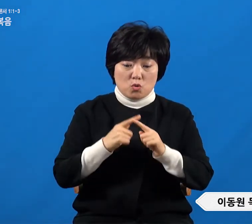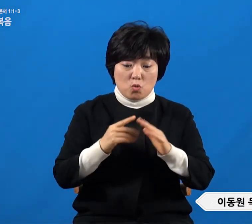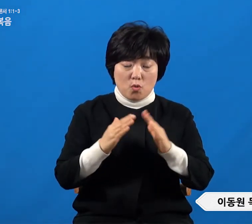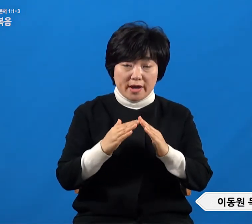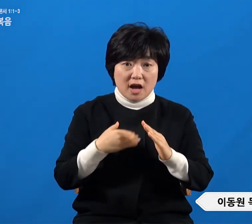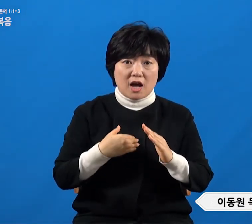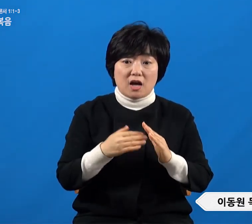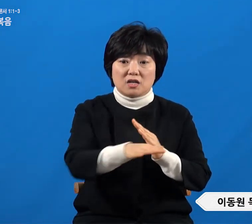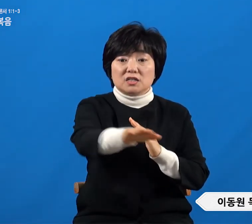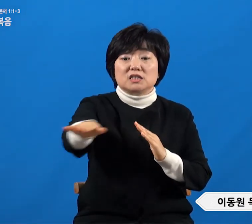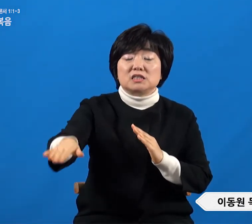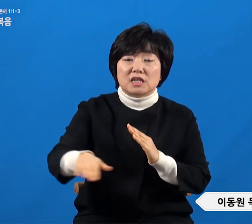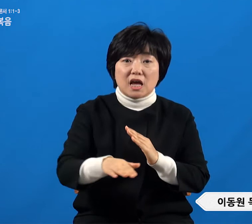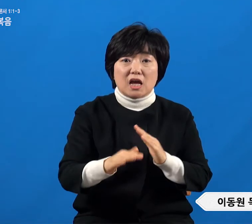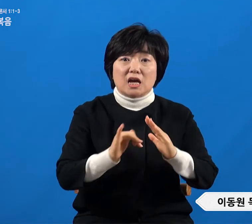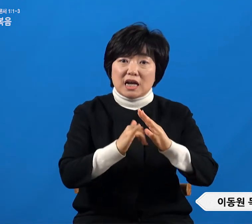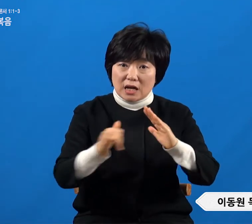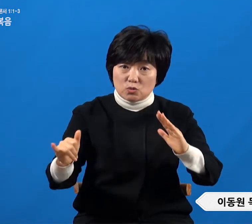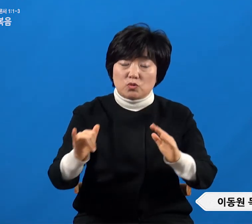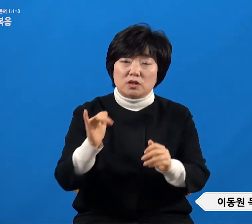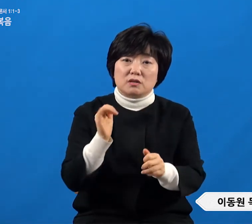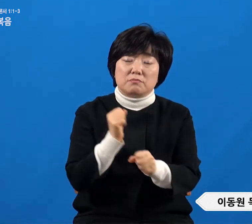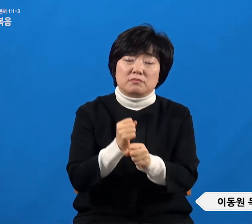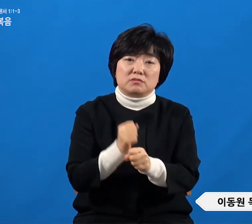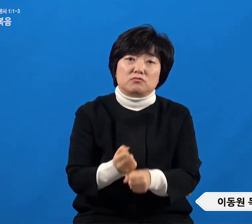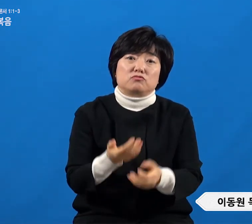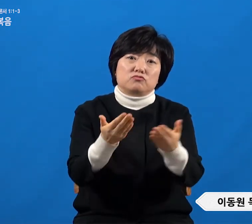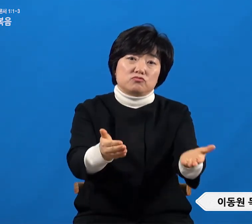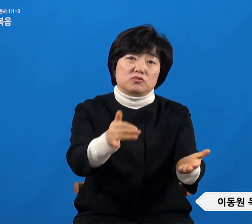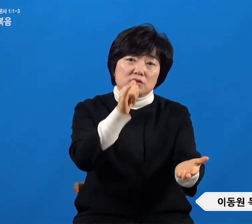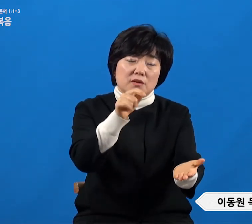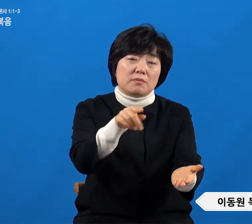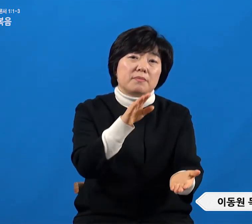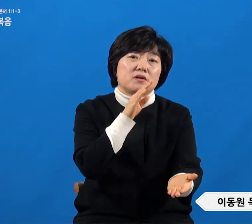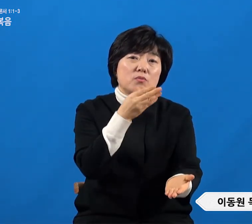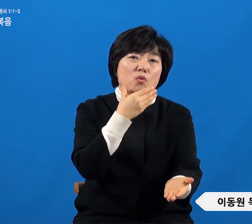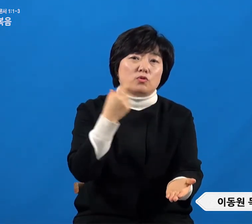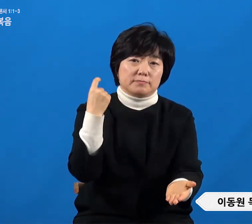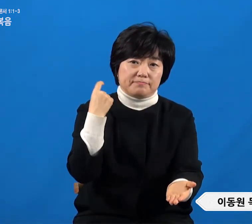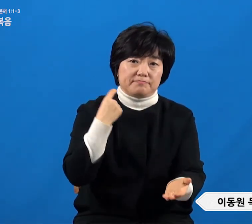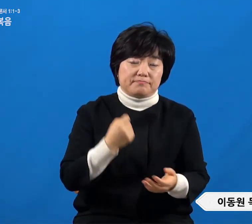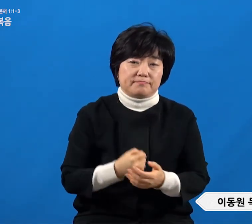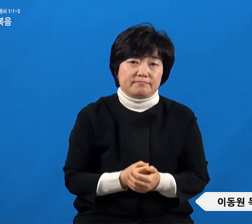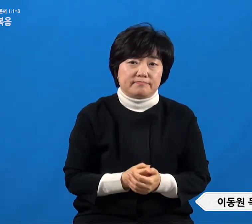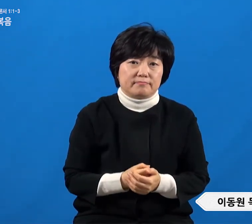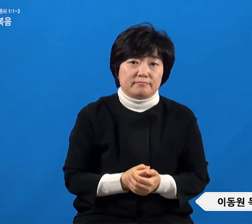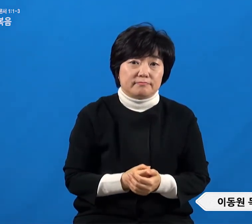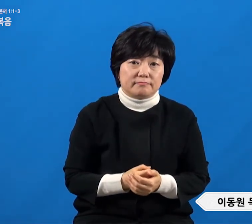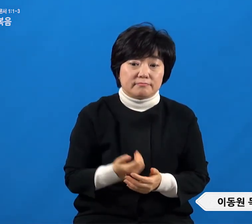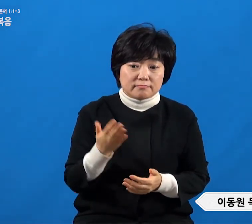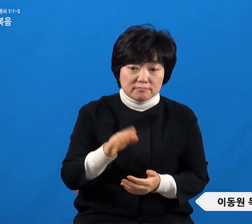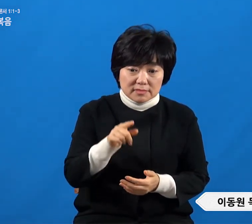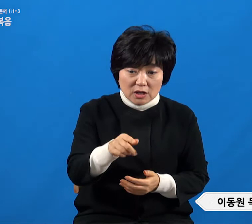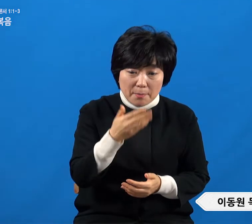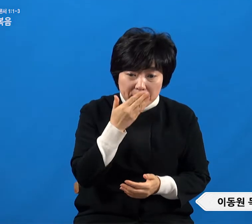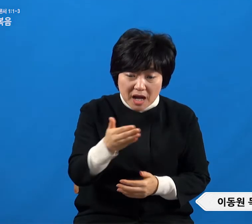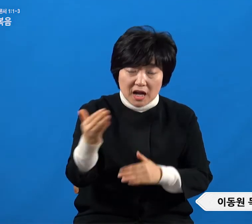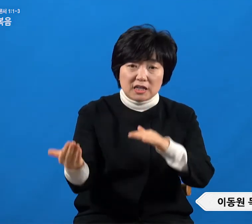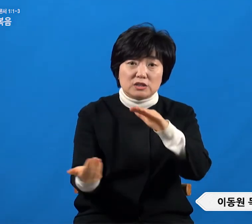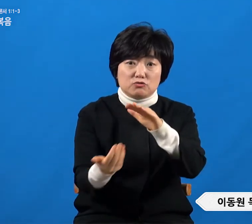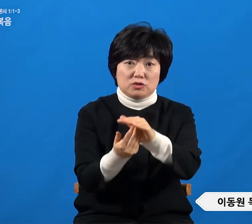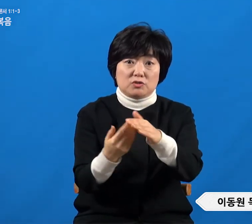되어줄 수 있다면 이것이 복음이 아니겠습니까? 이것이 복음이죠. 자, 그러나 그것이 가능하기